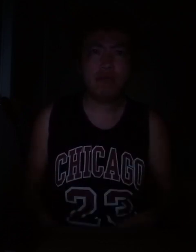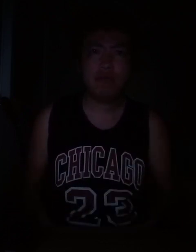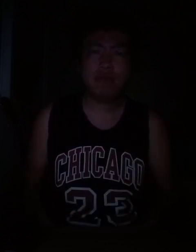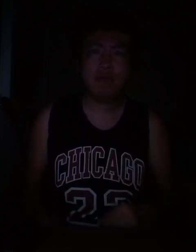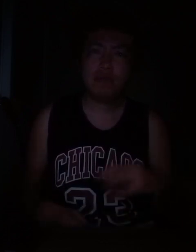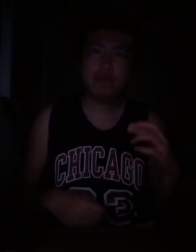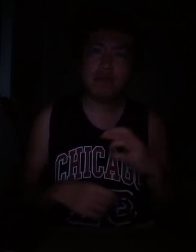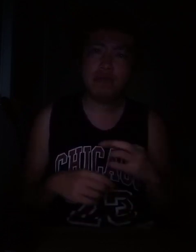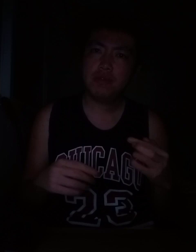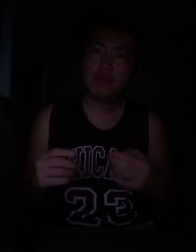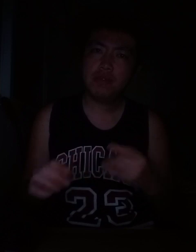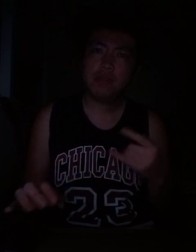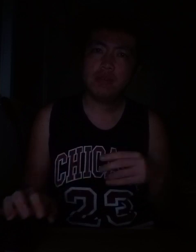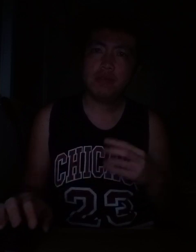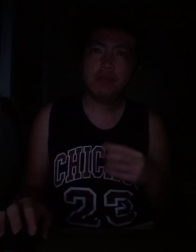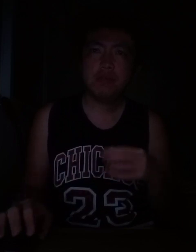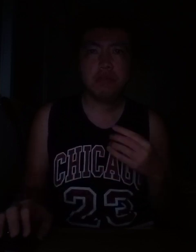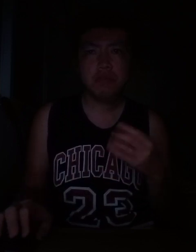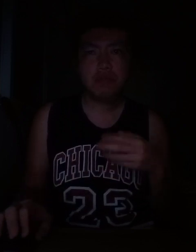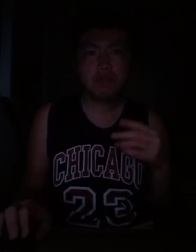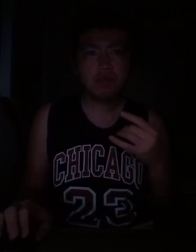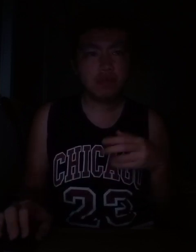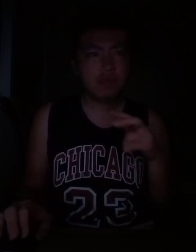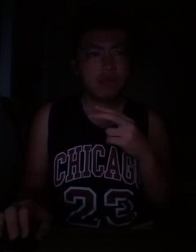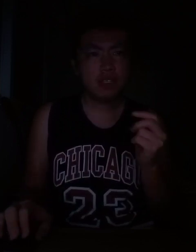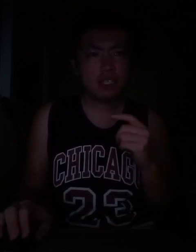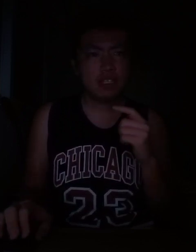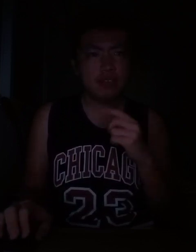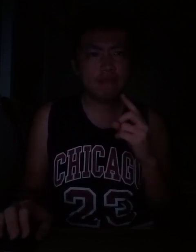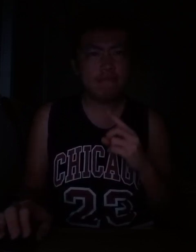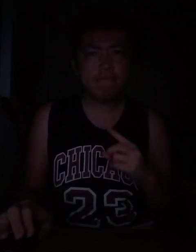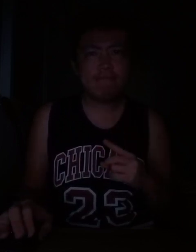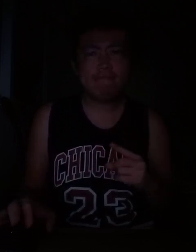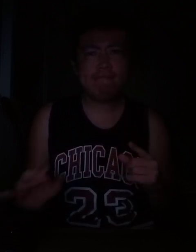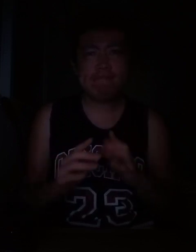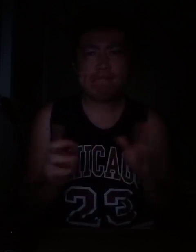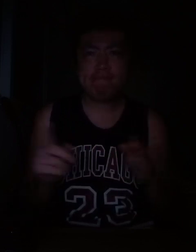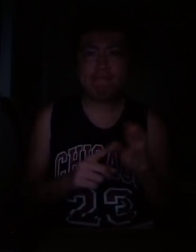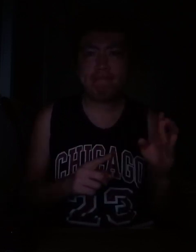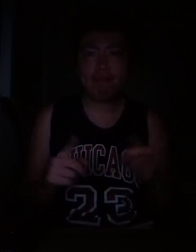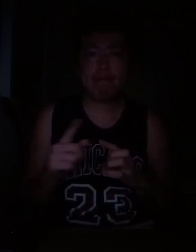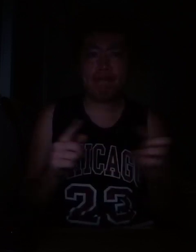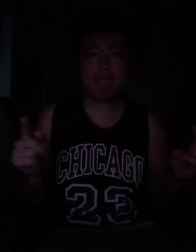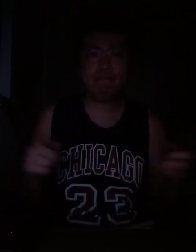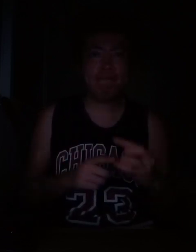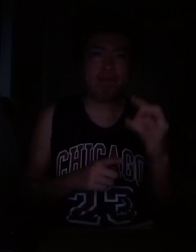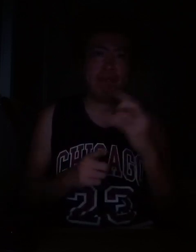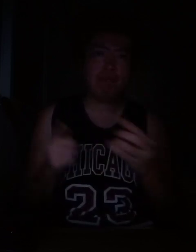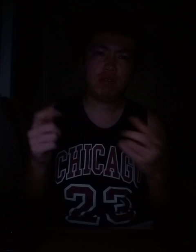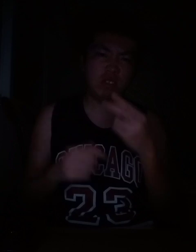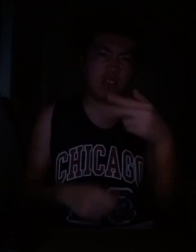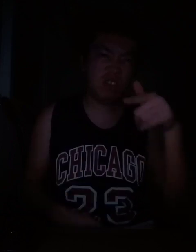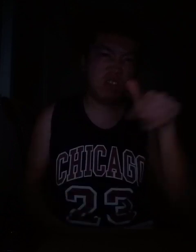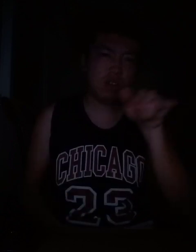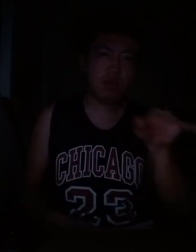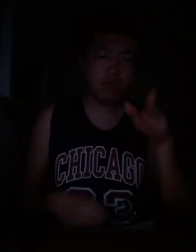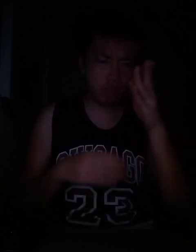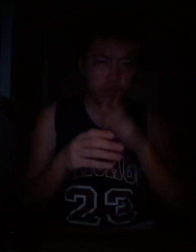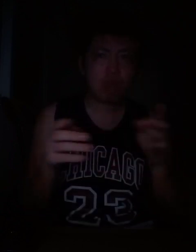제1야당 혁신위원장 자리를 장난감으로 여기기야 했겠습니까만 김원경 위원장은 혁신이라는 명분을